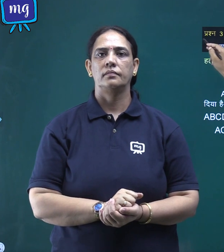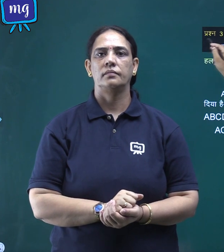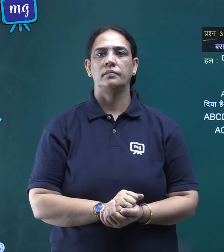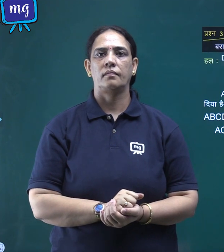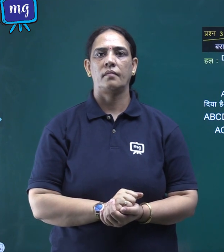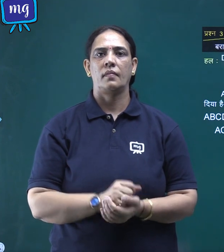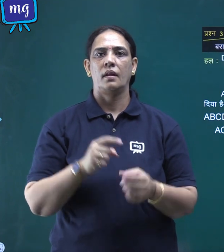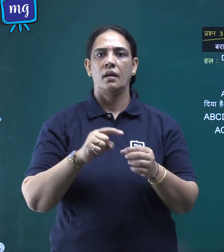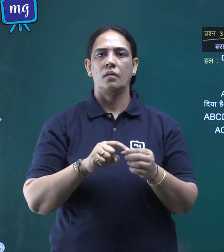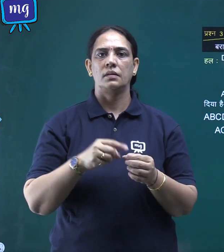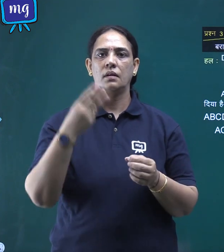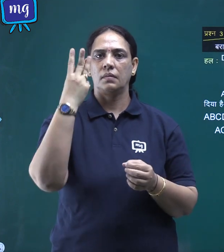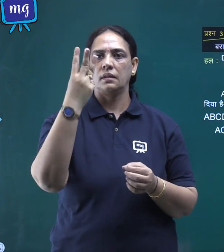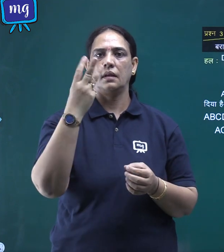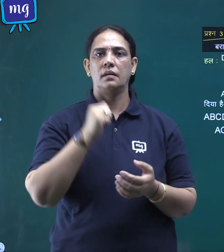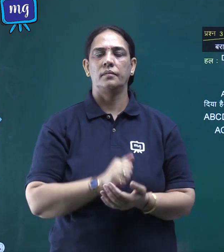प्रश्न नंबर 3,